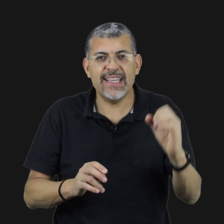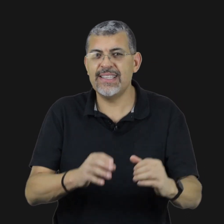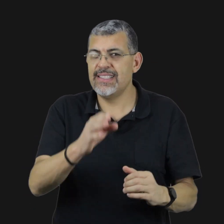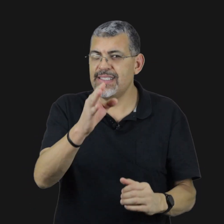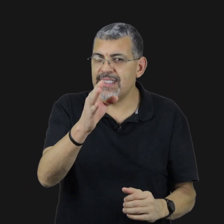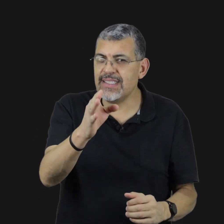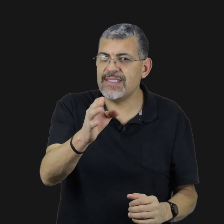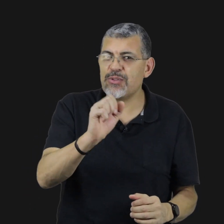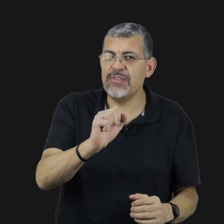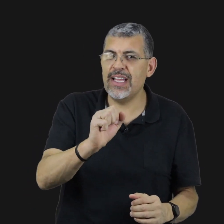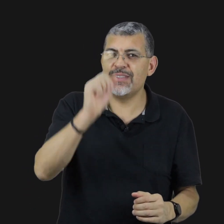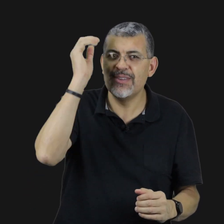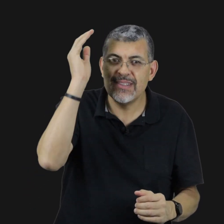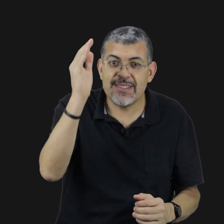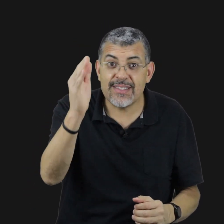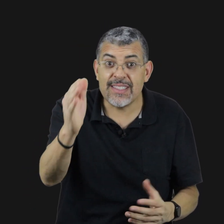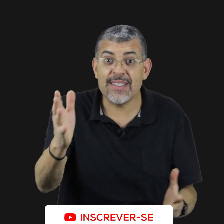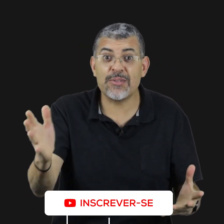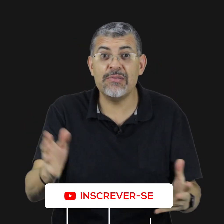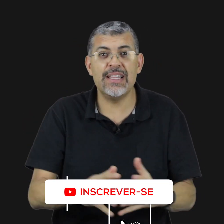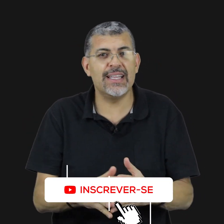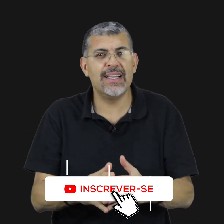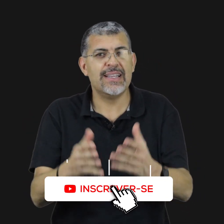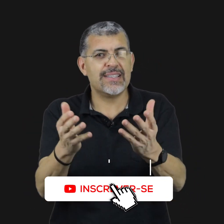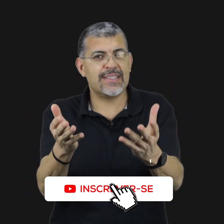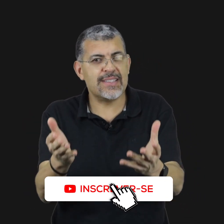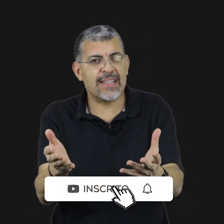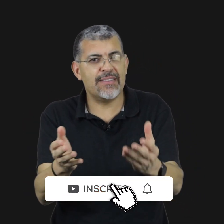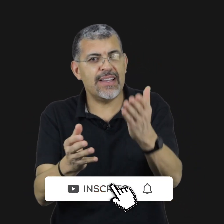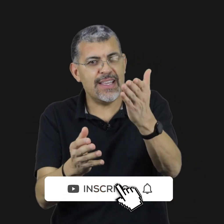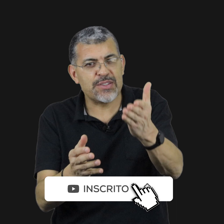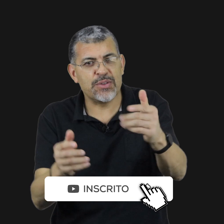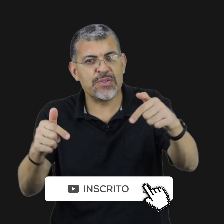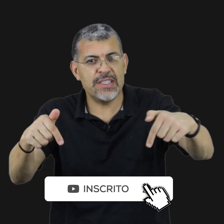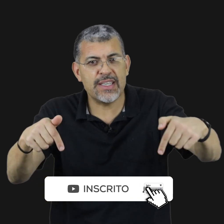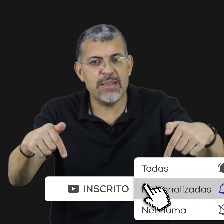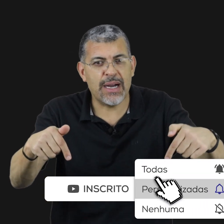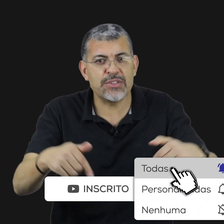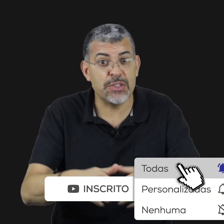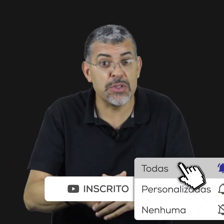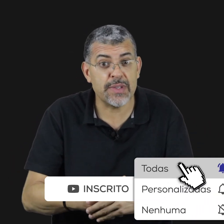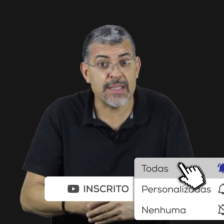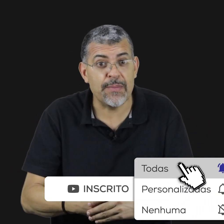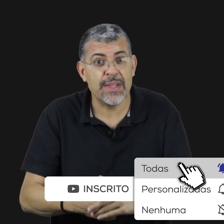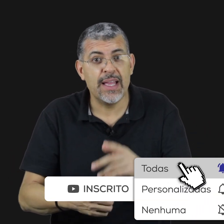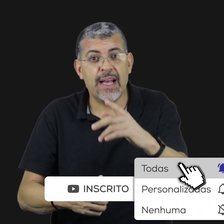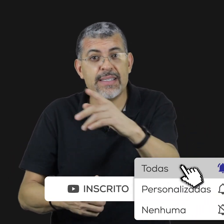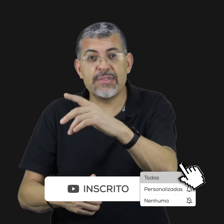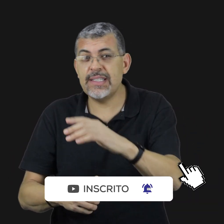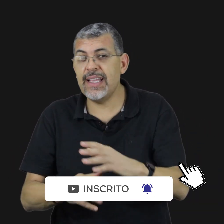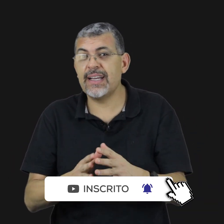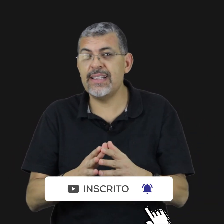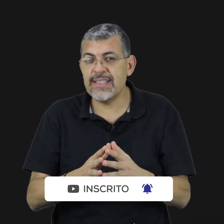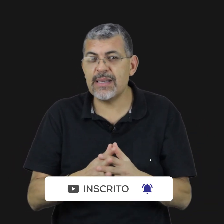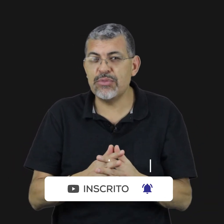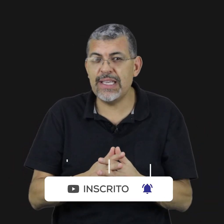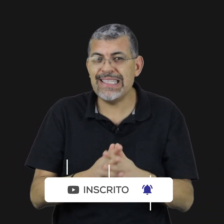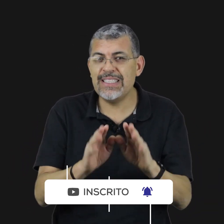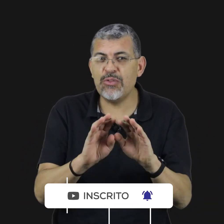audiência sinta-se convidado sinta-se convidada se inscreva e aciona o sino aqui embaixo de notificação assim você tem a grande sabe o